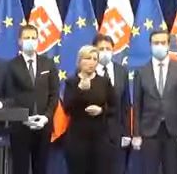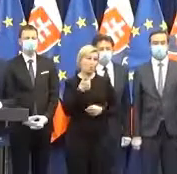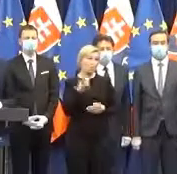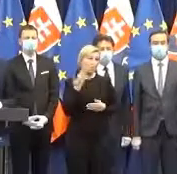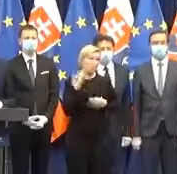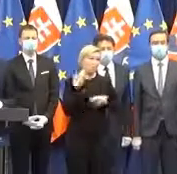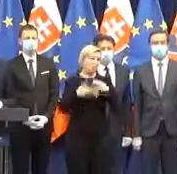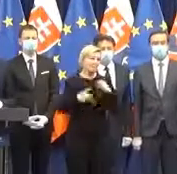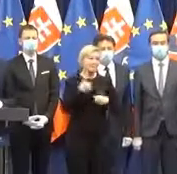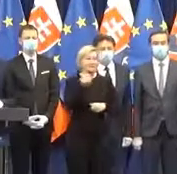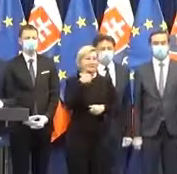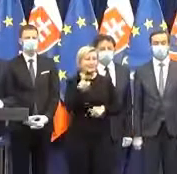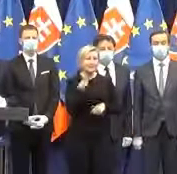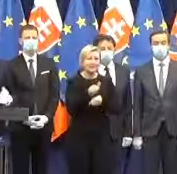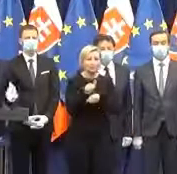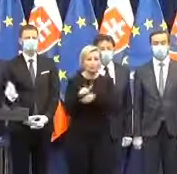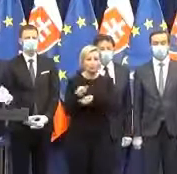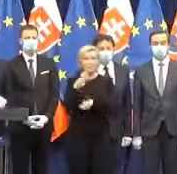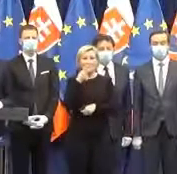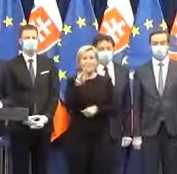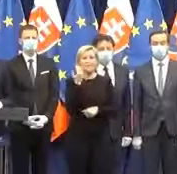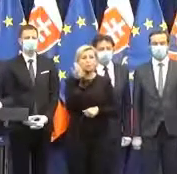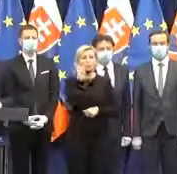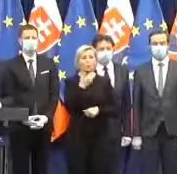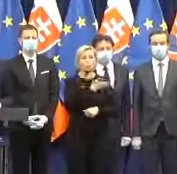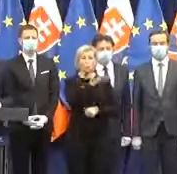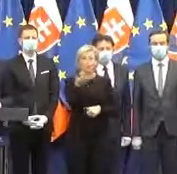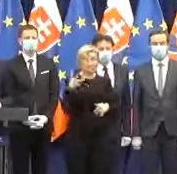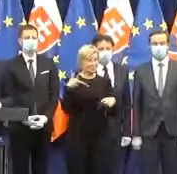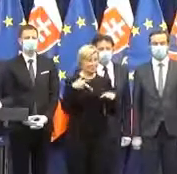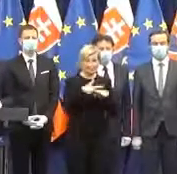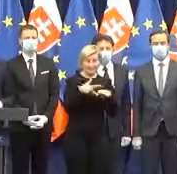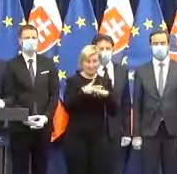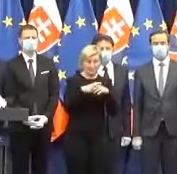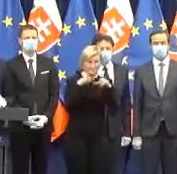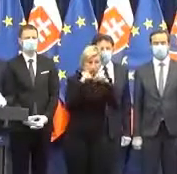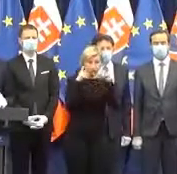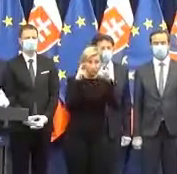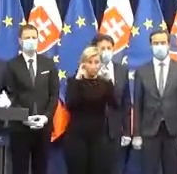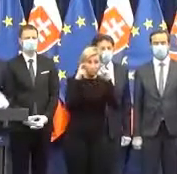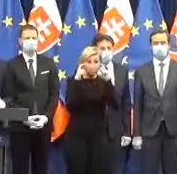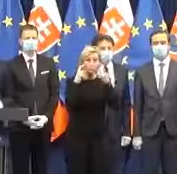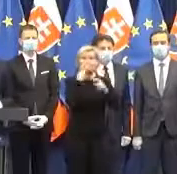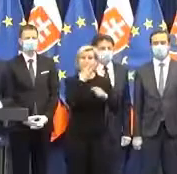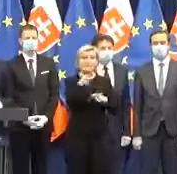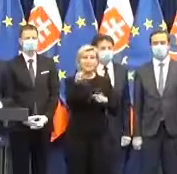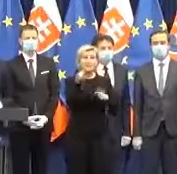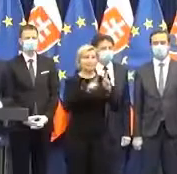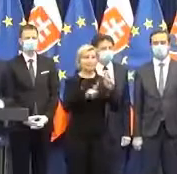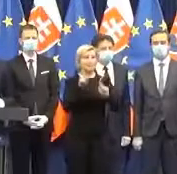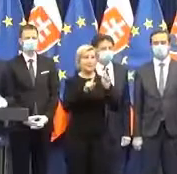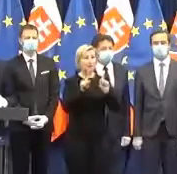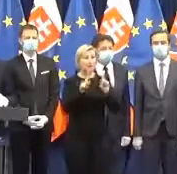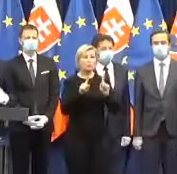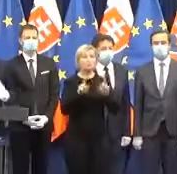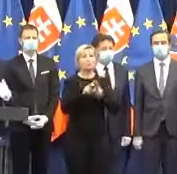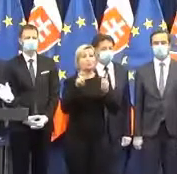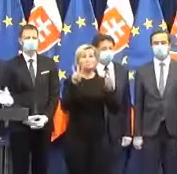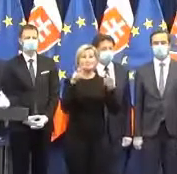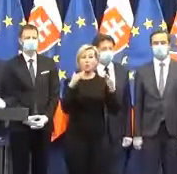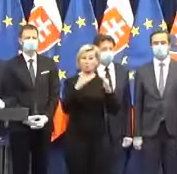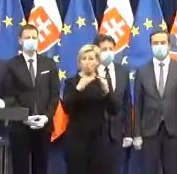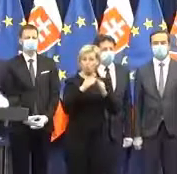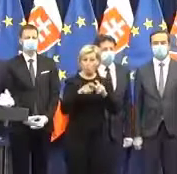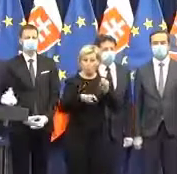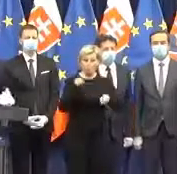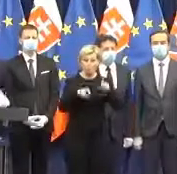ľudia videli, že nie sú zabezpečené rúška, aj dnes vy, ak tu sedíte, tak väčšina z vás má doma ušité textilné rúška, že ľudia sa